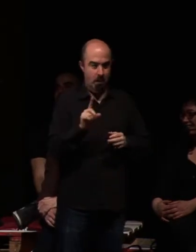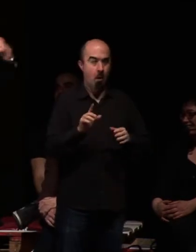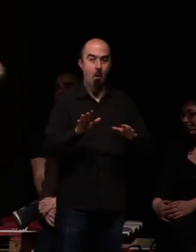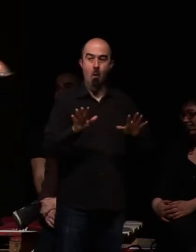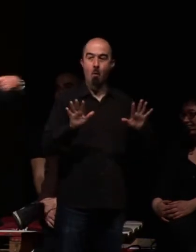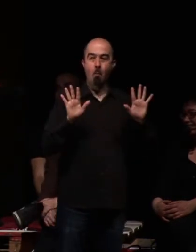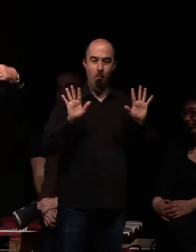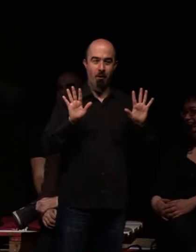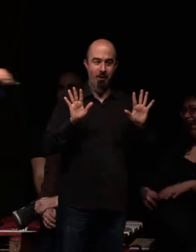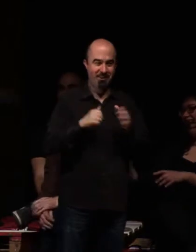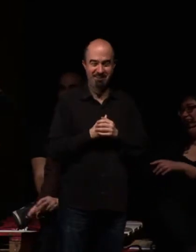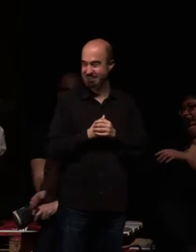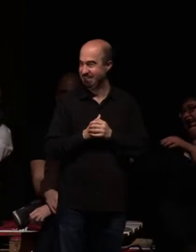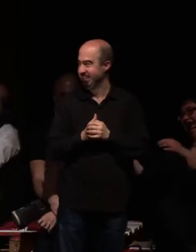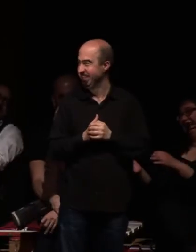que hem entès